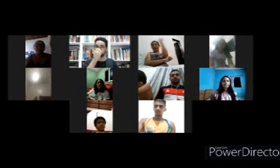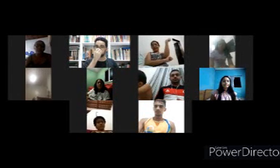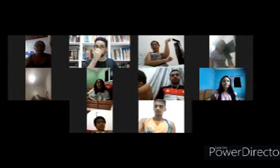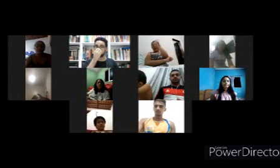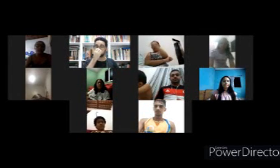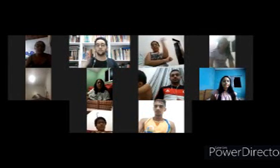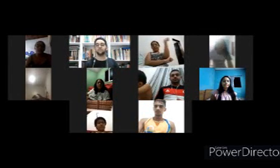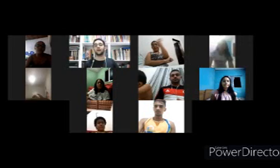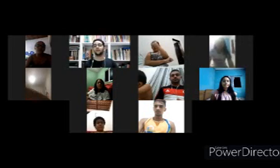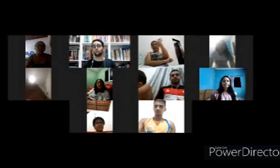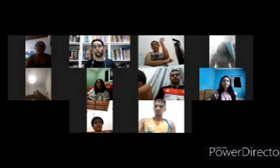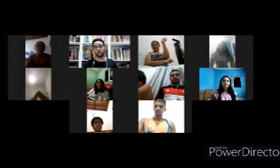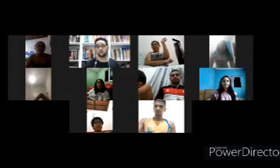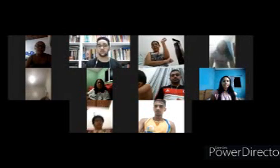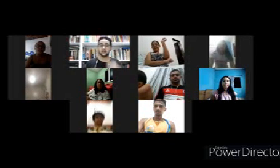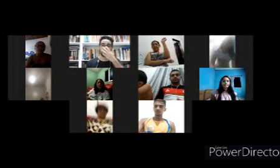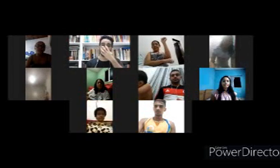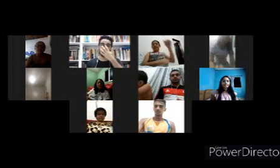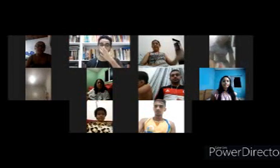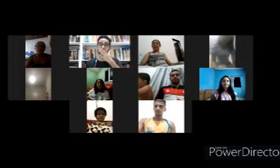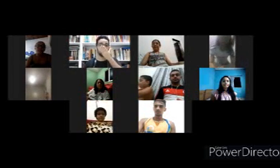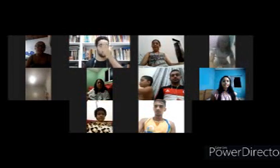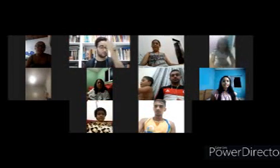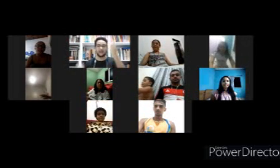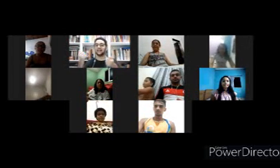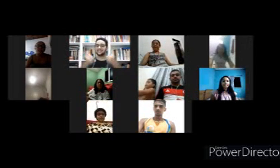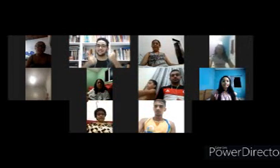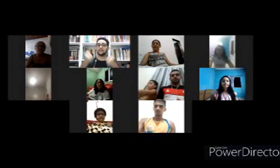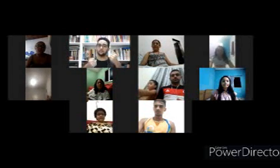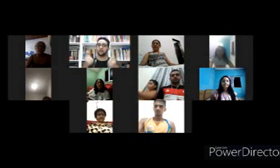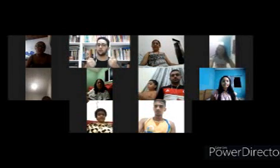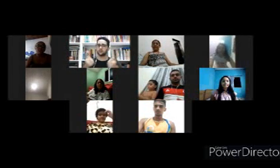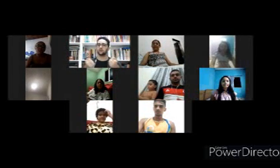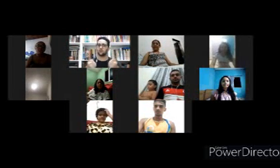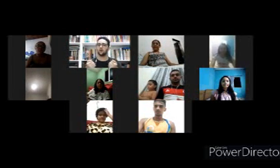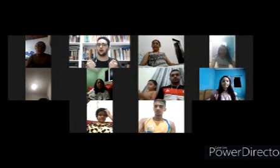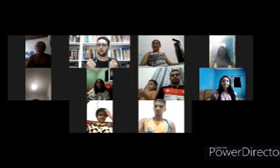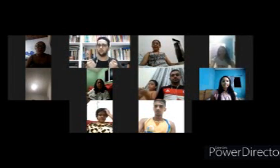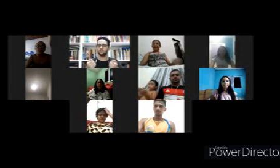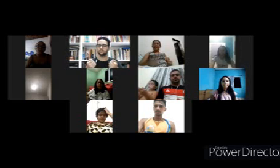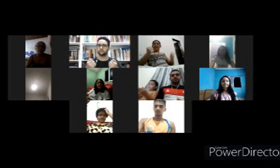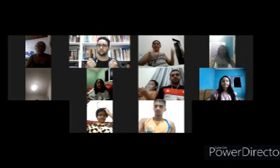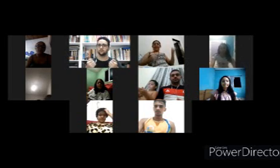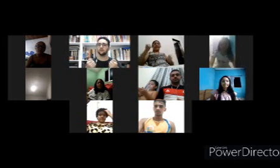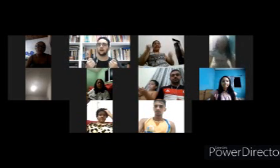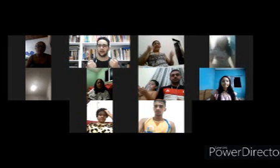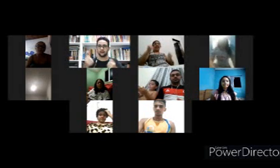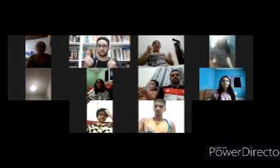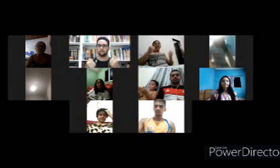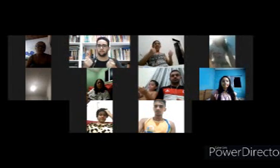certo? Pode ser usado, mas é muito de região. Assim também é usado como carro. Ele diz que assim, é